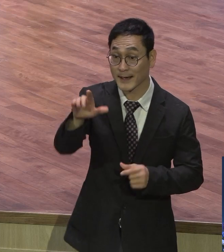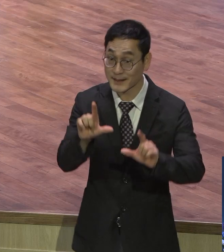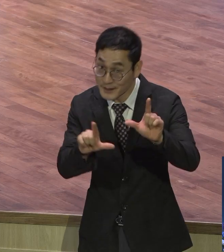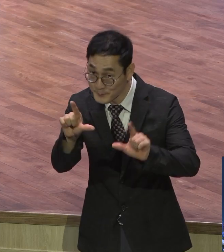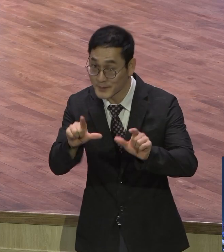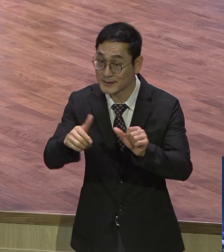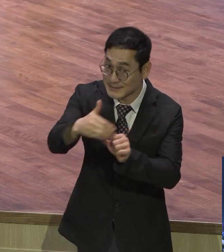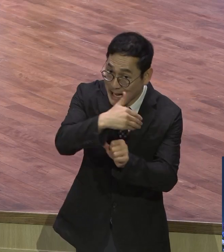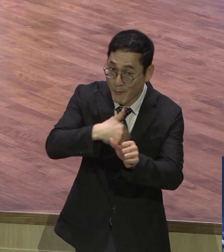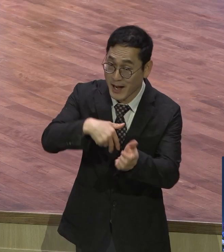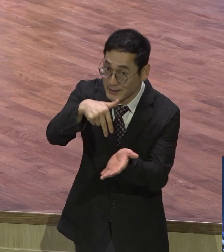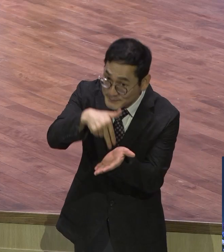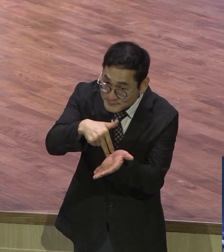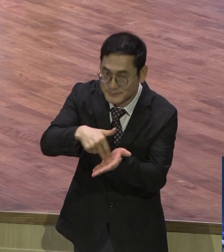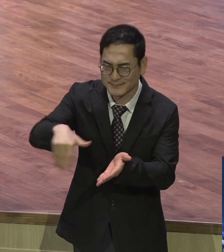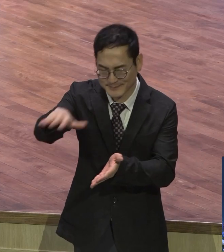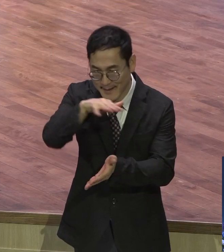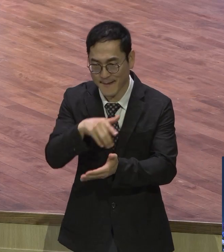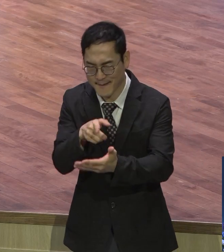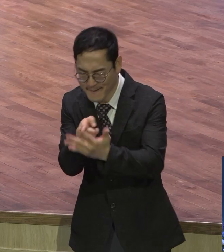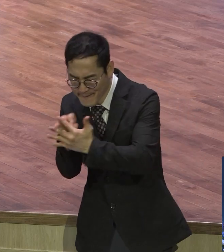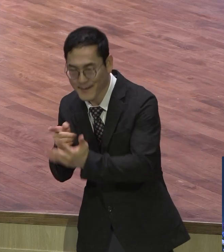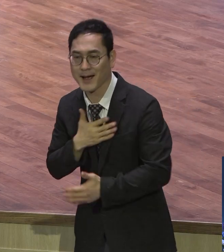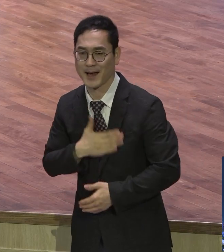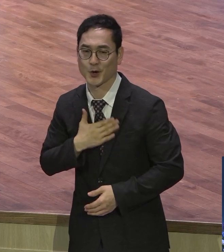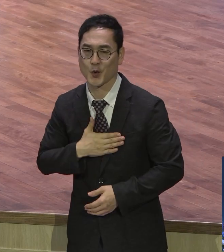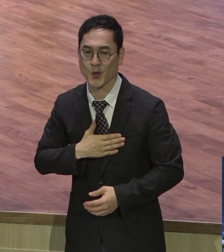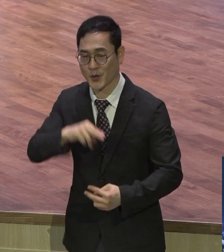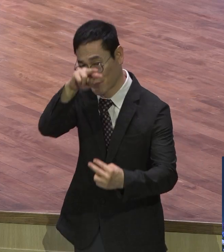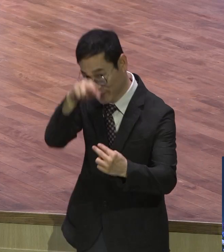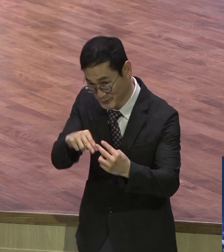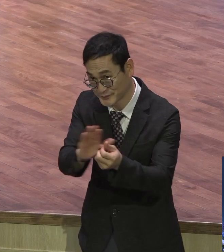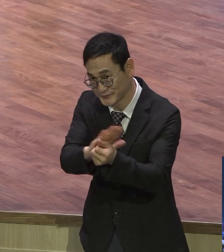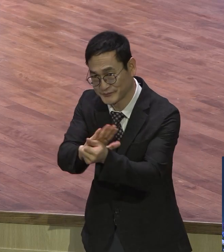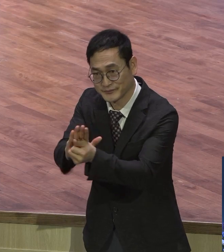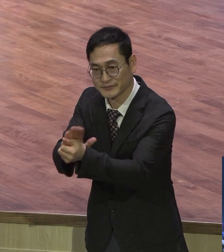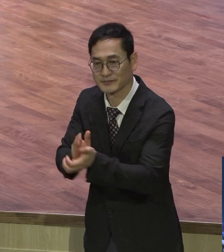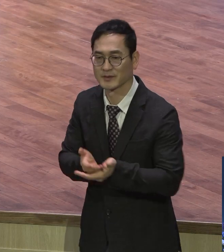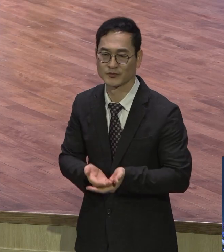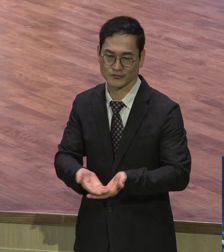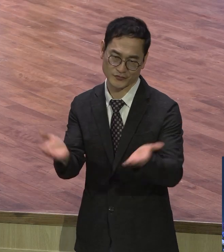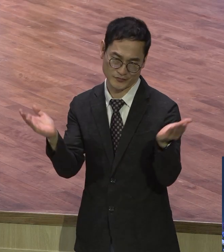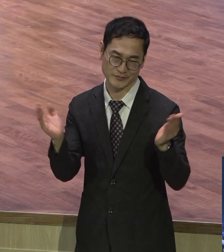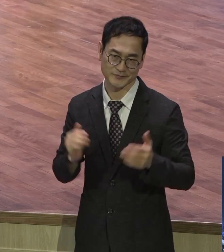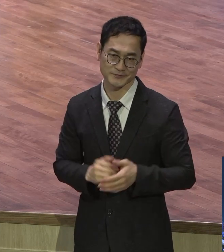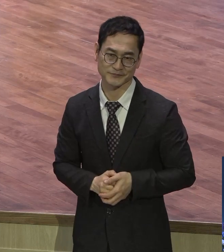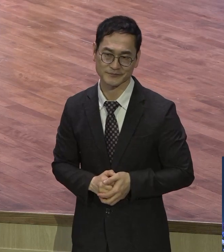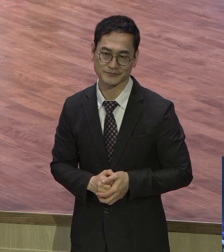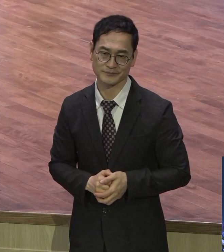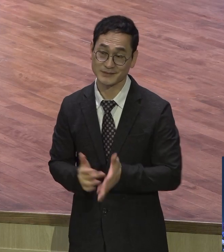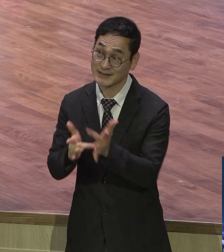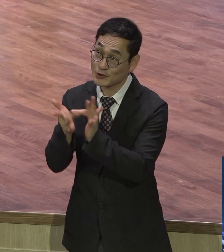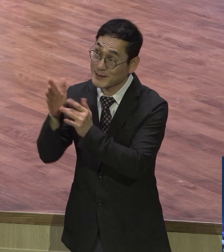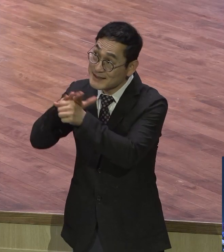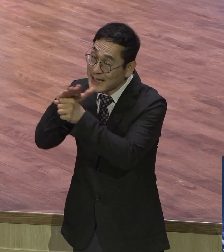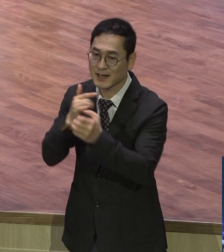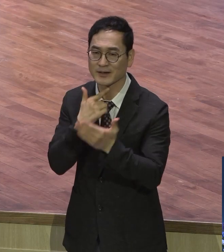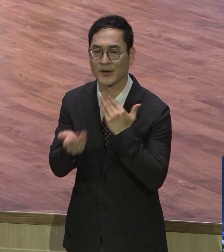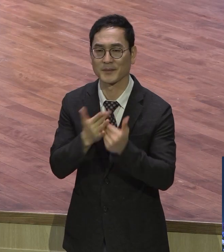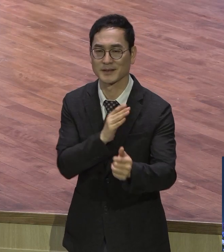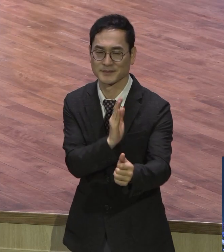간섭하시고 세밀하게 그렇게 보호하시는 예수님의 사랑을 여러분 체험해 보시기를 바랍니다